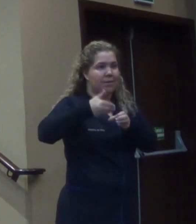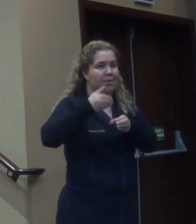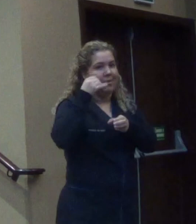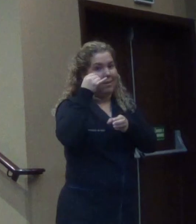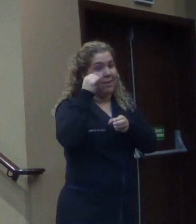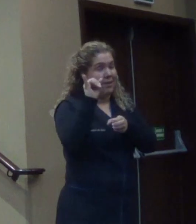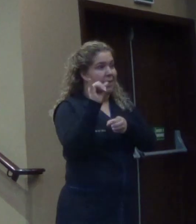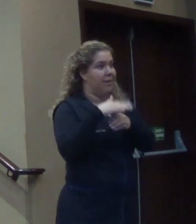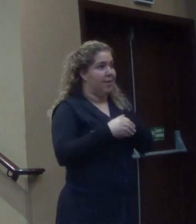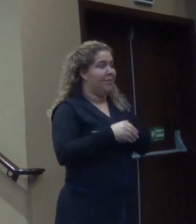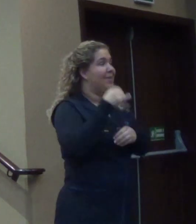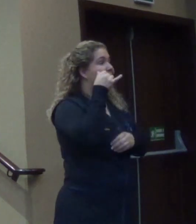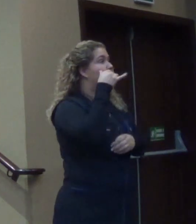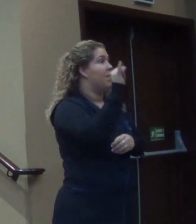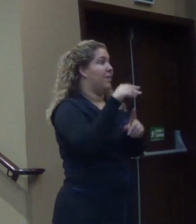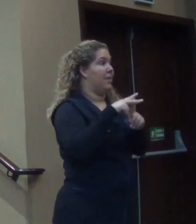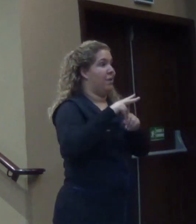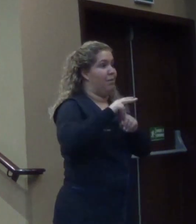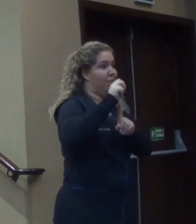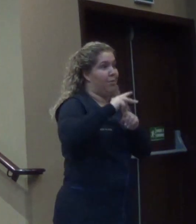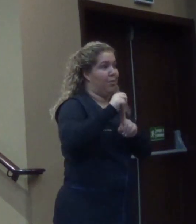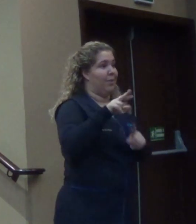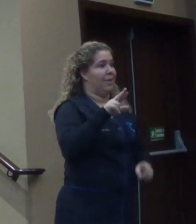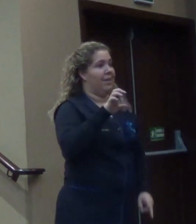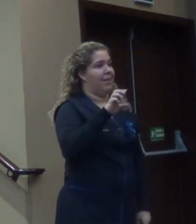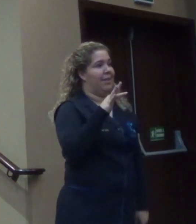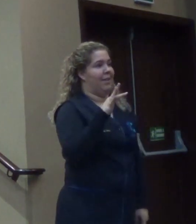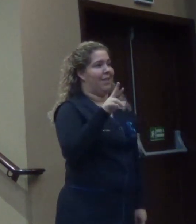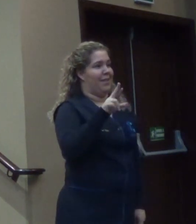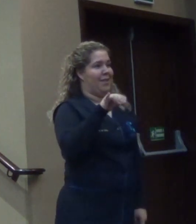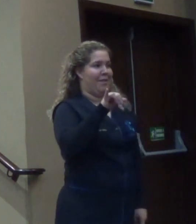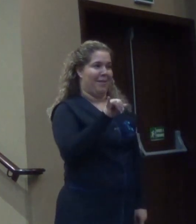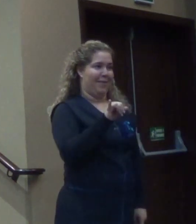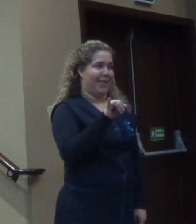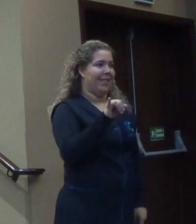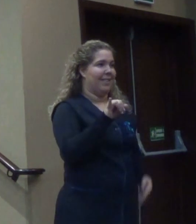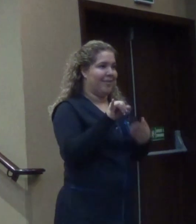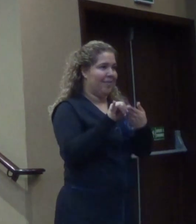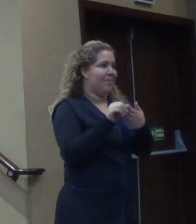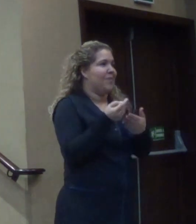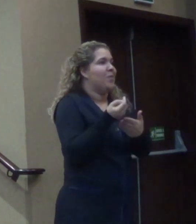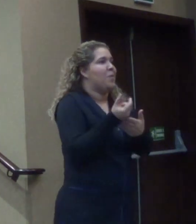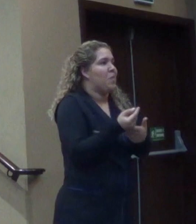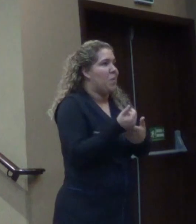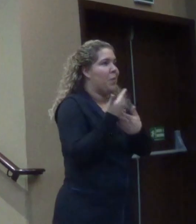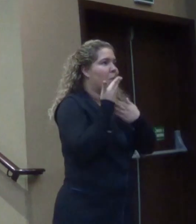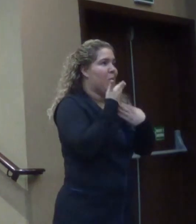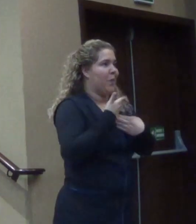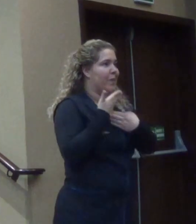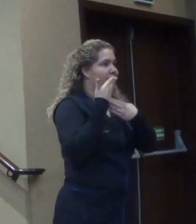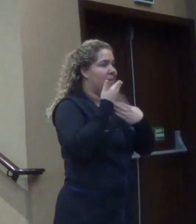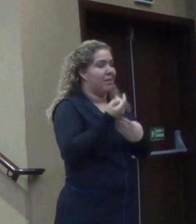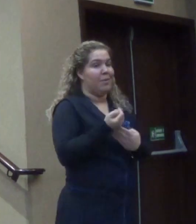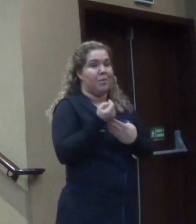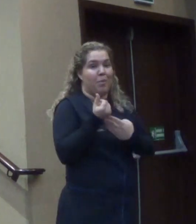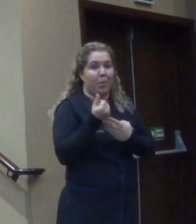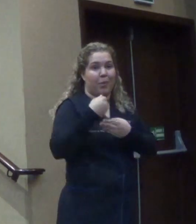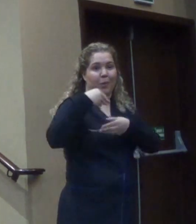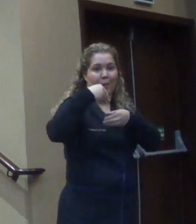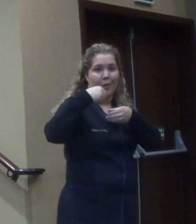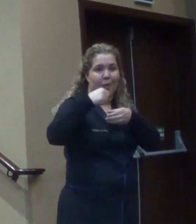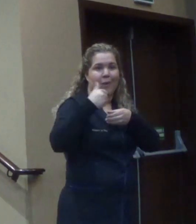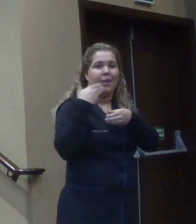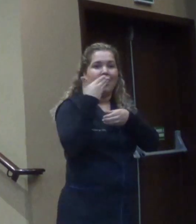não tomar refrigerantes, comer poucos doces e açúcar,